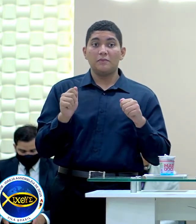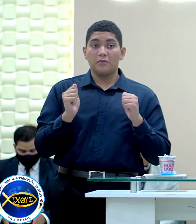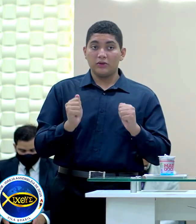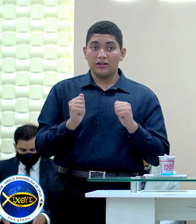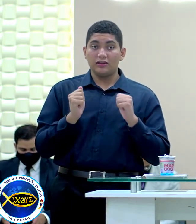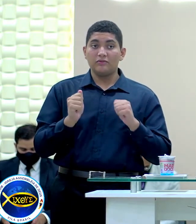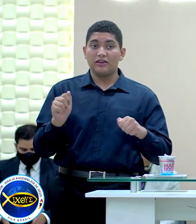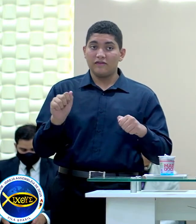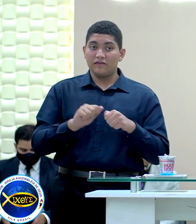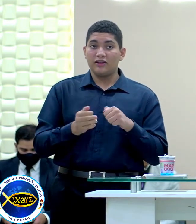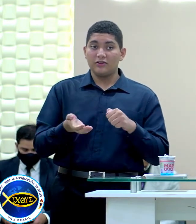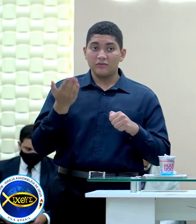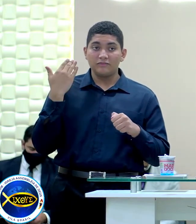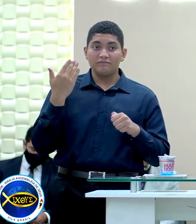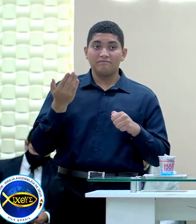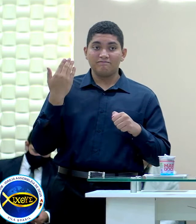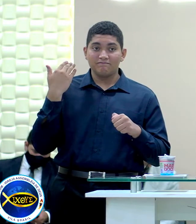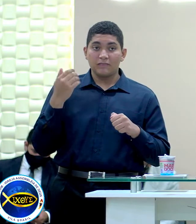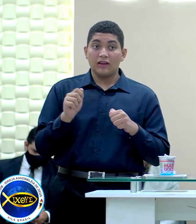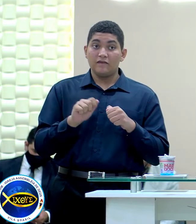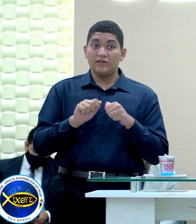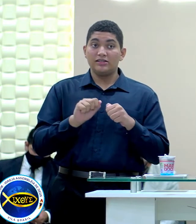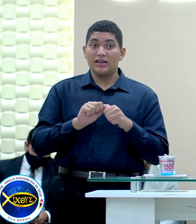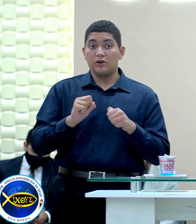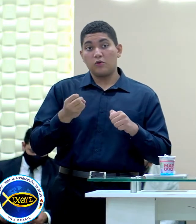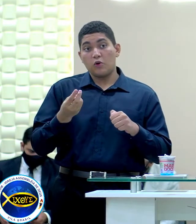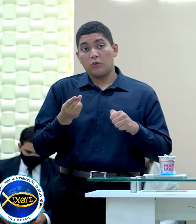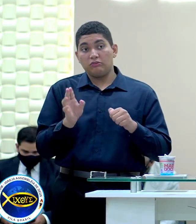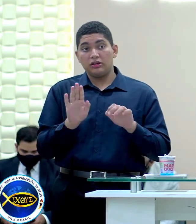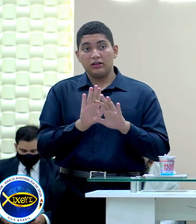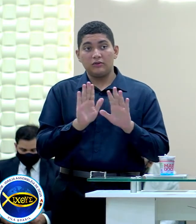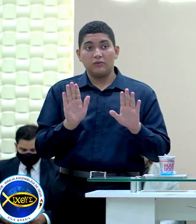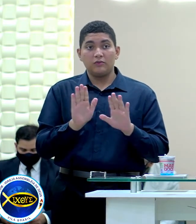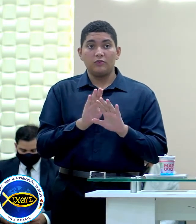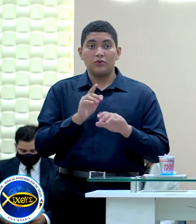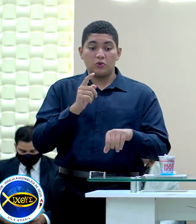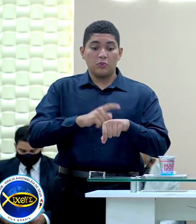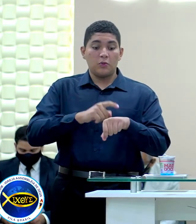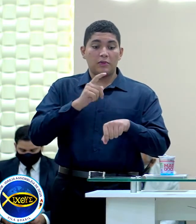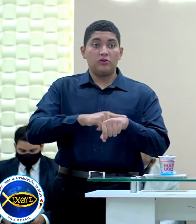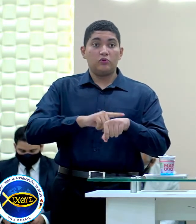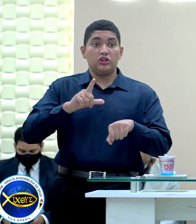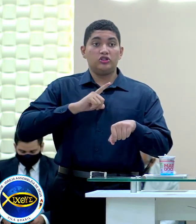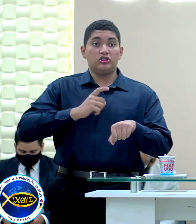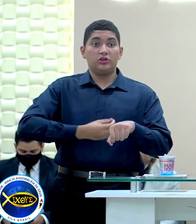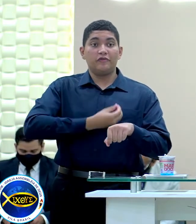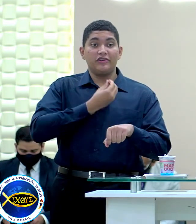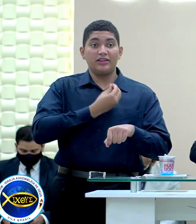fizeram ou não, enquanto estavam vivos.